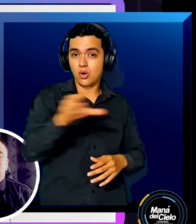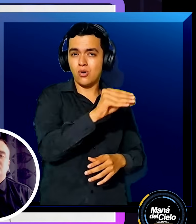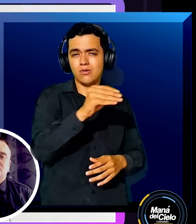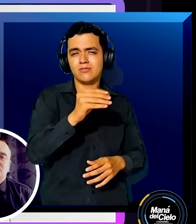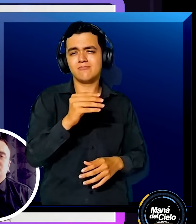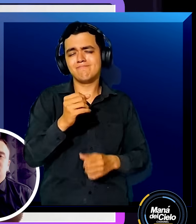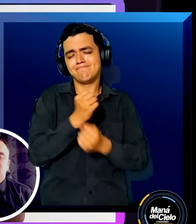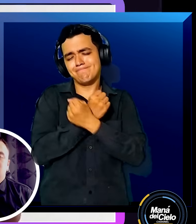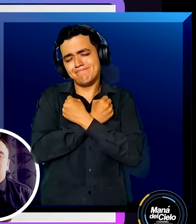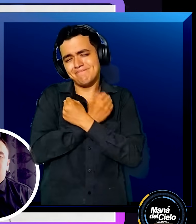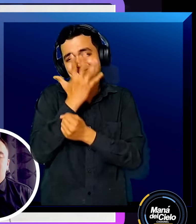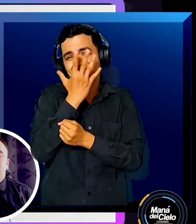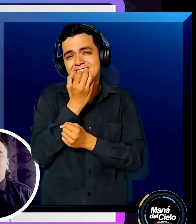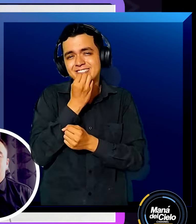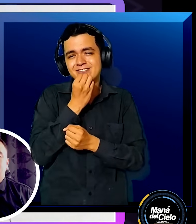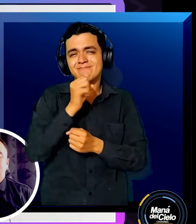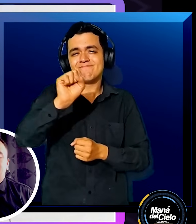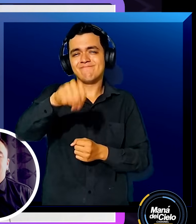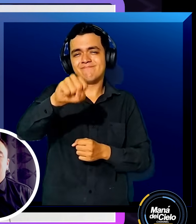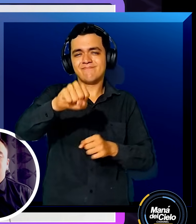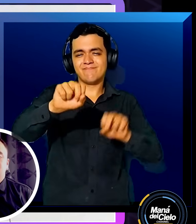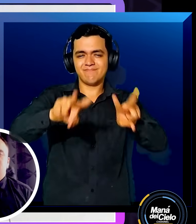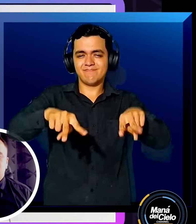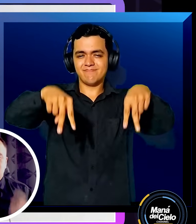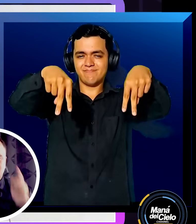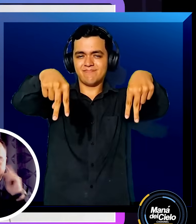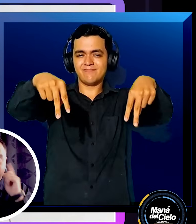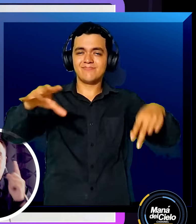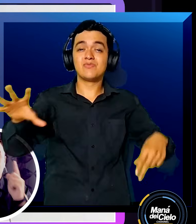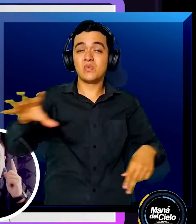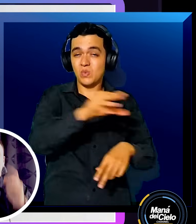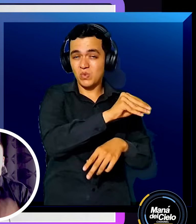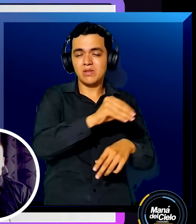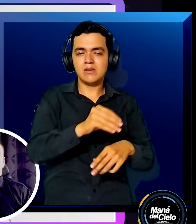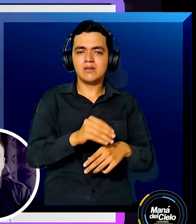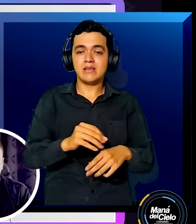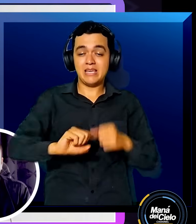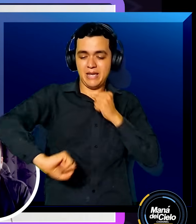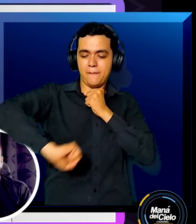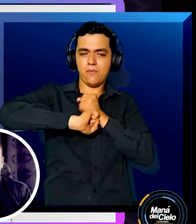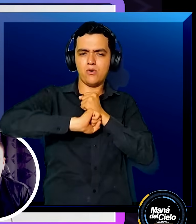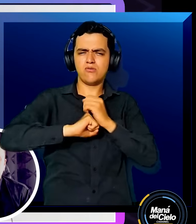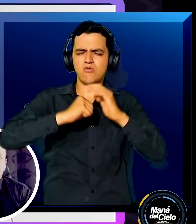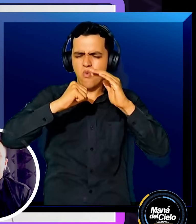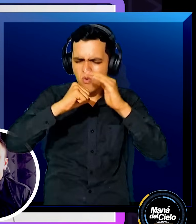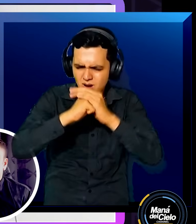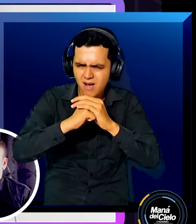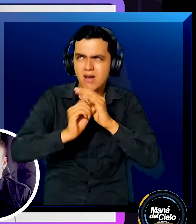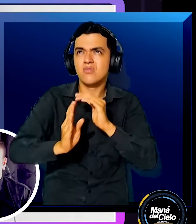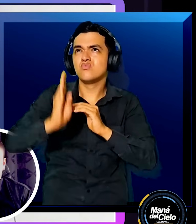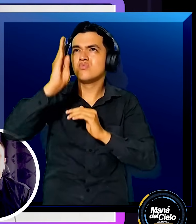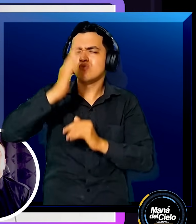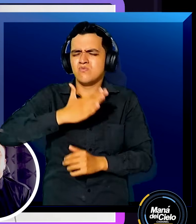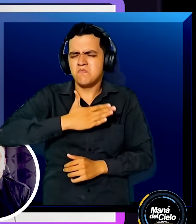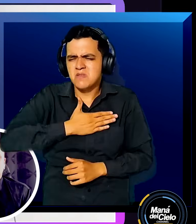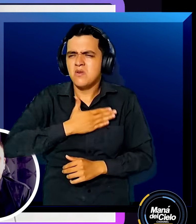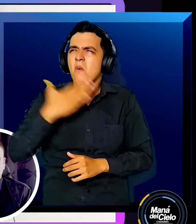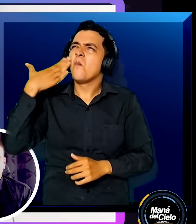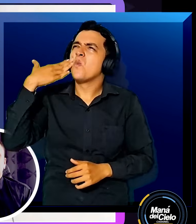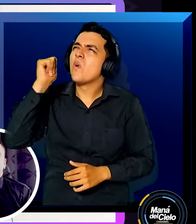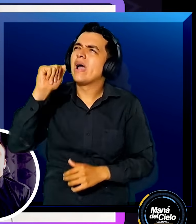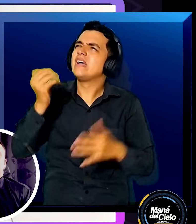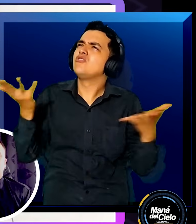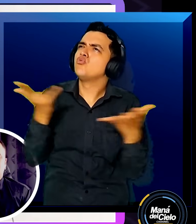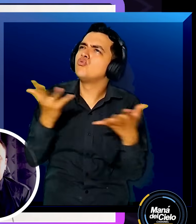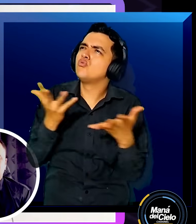Bueno, y terminamos de hacer la oración y comenzamos la lectura de la Biblia y comenzamos a cantar las alabanzas. Hermanos, imagínense que cuando estábamos cantando